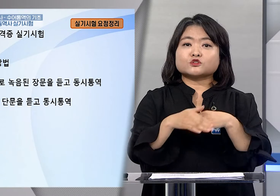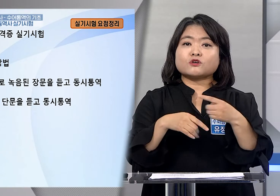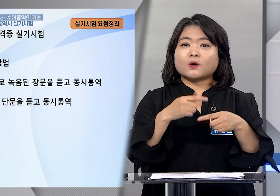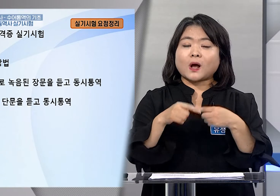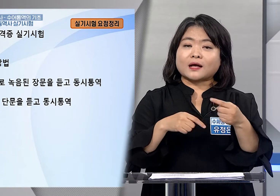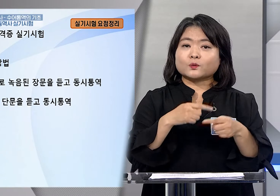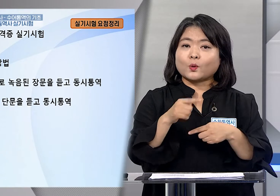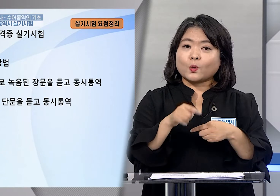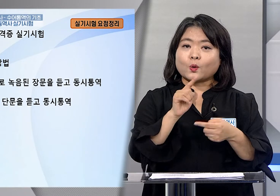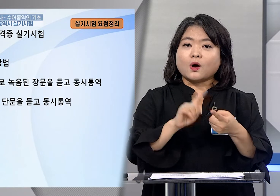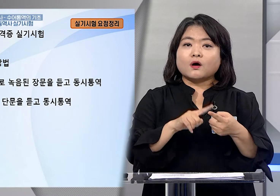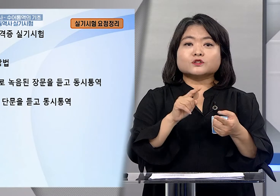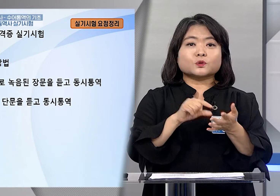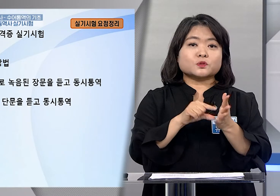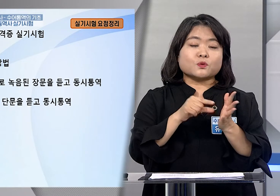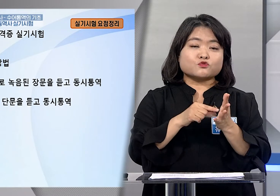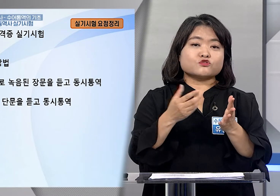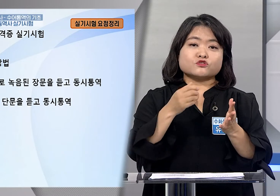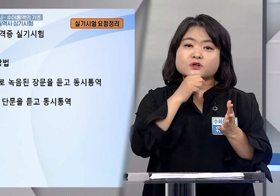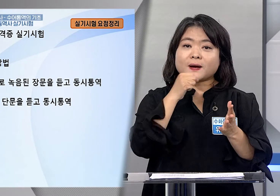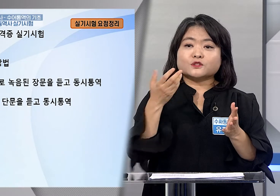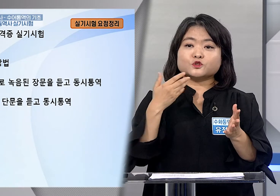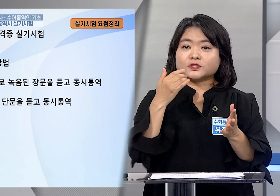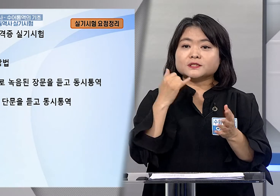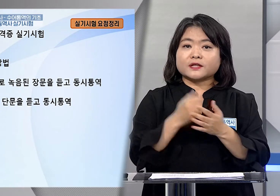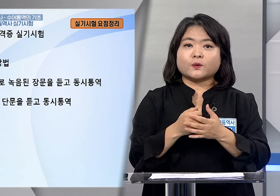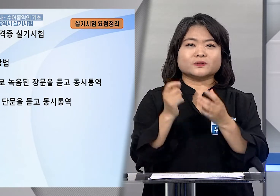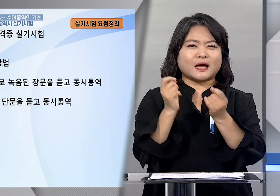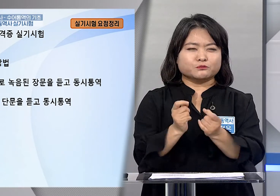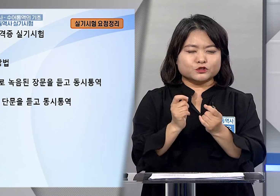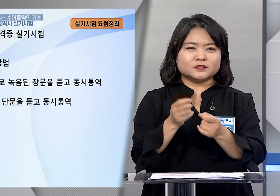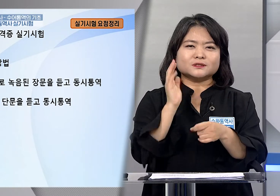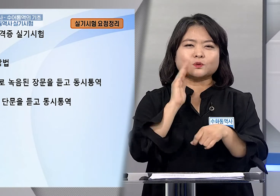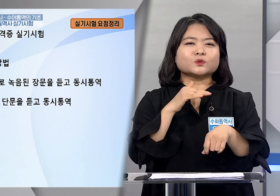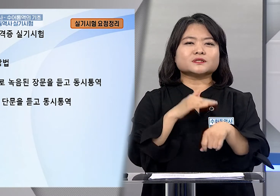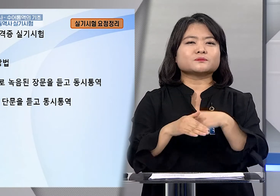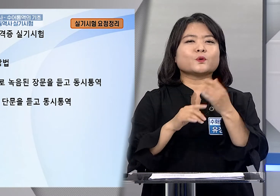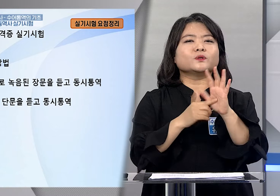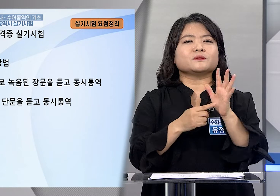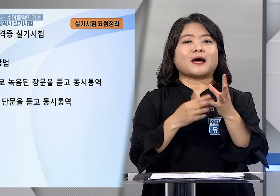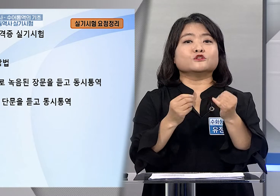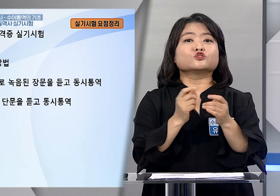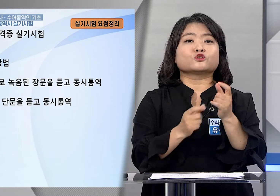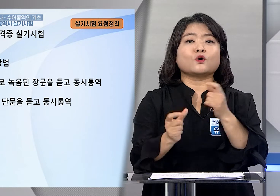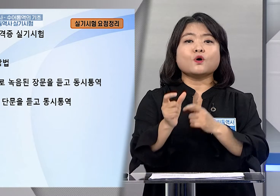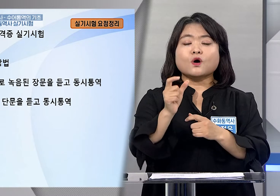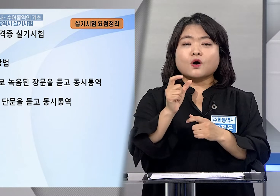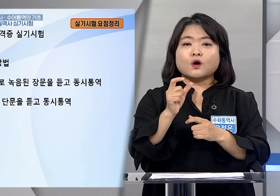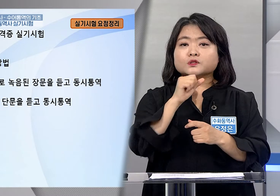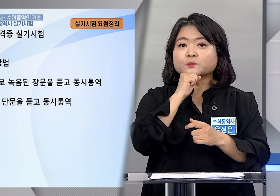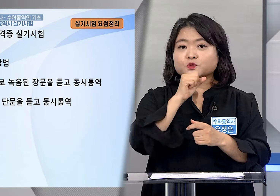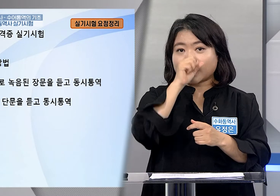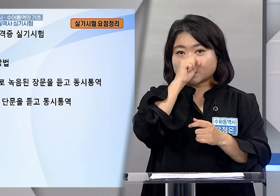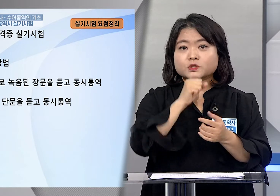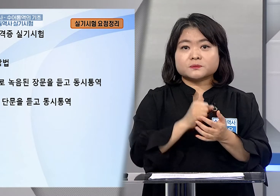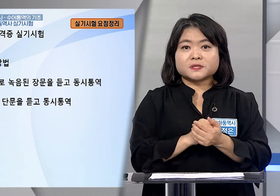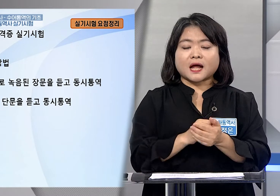수화로 가도 어느 정도 점수를 받을 수 있는데요. 단문은 농식 표현이 많을수록 점수가 좋습니다.